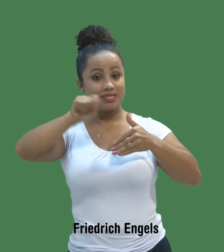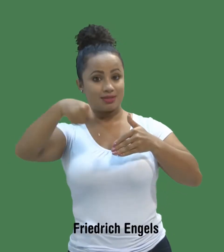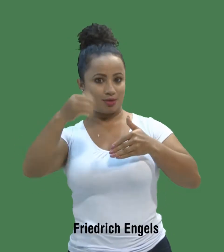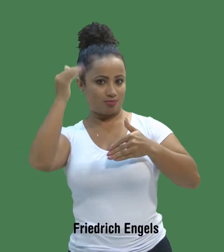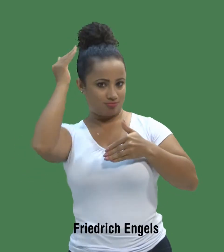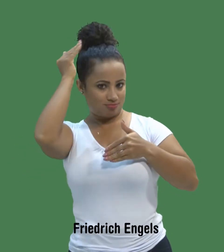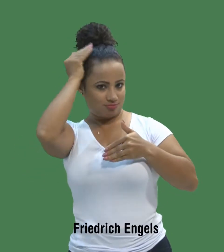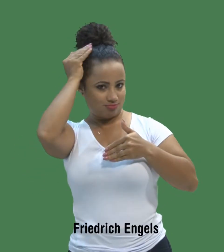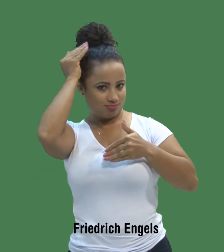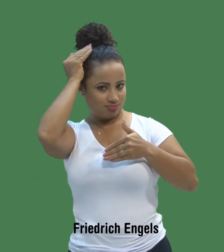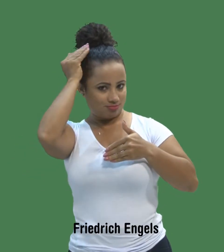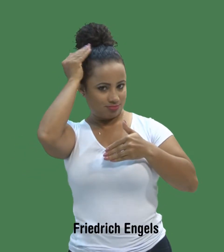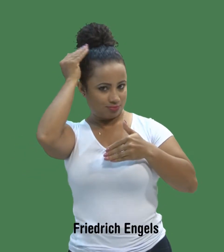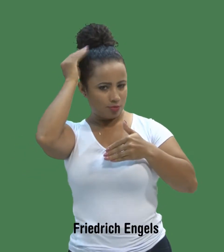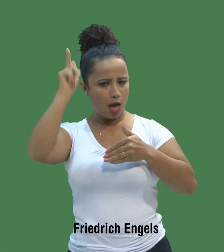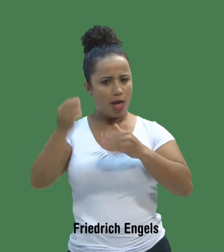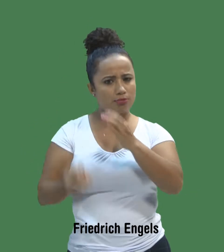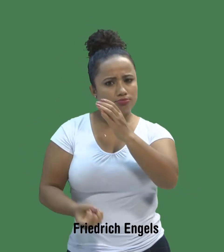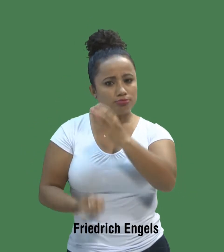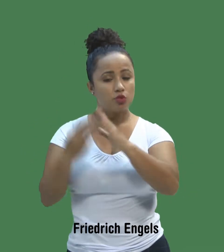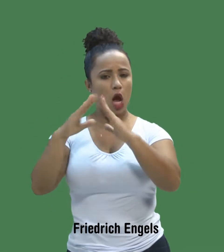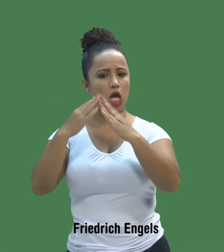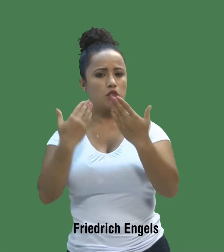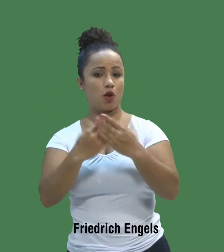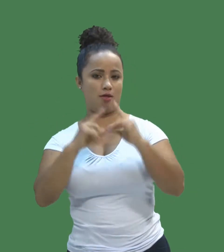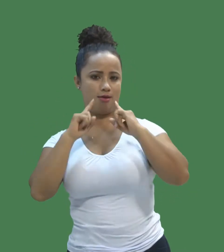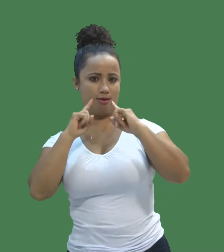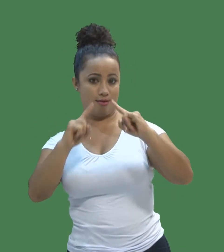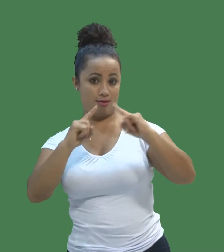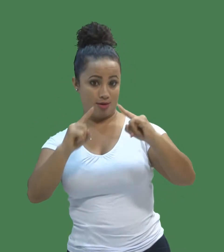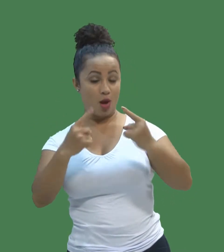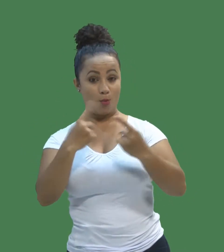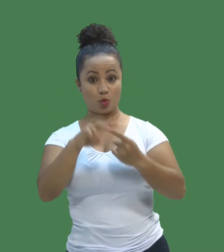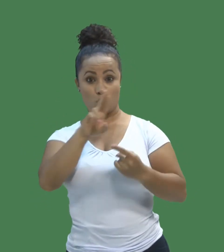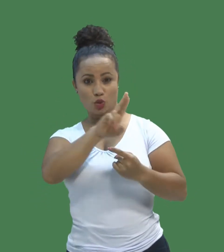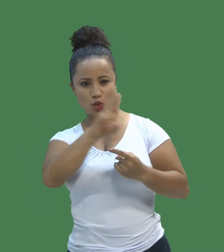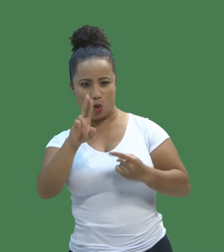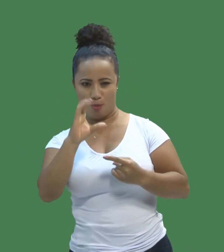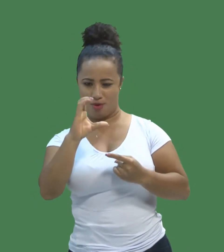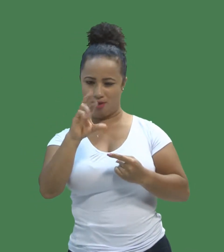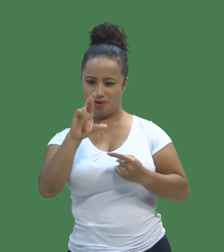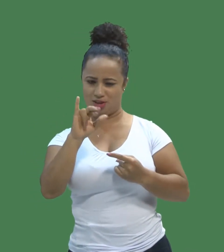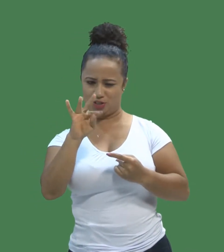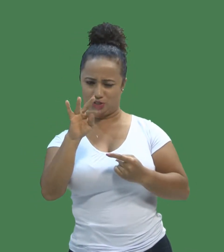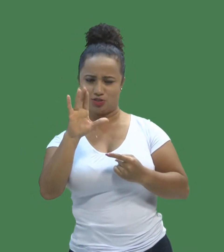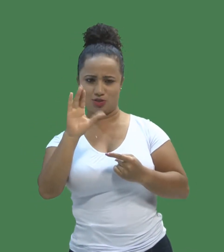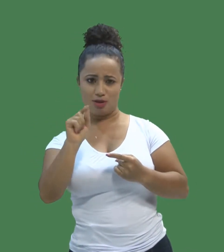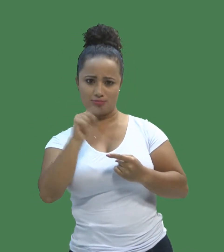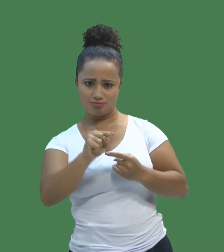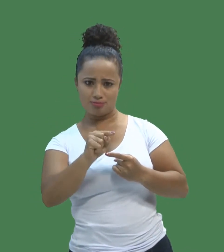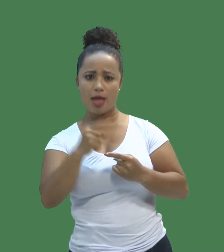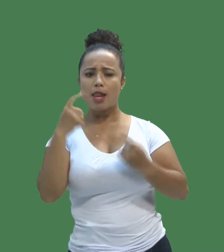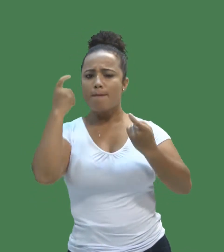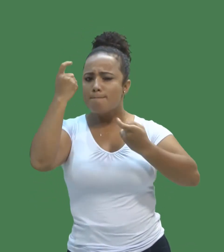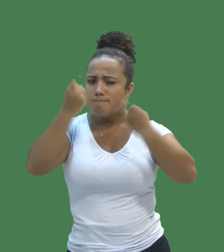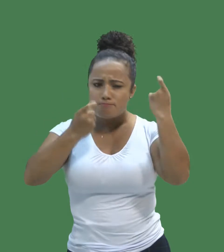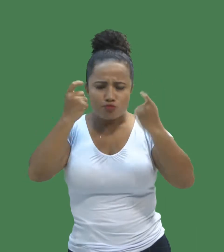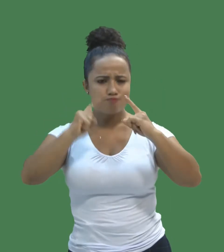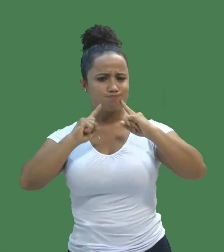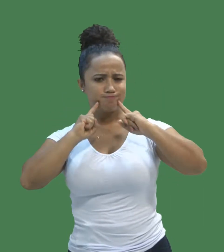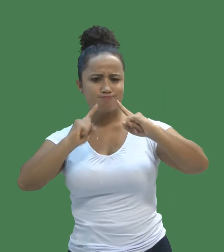evidencia, ocupou-se de criticar radicalmente a sociedade capitalista, denunciando